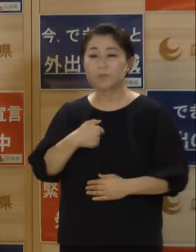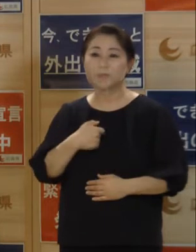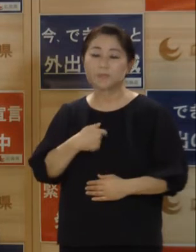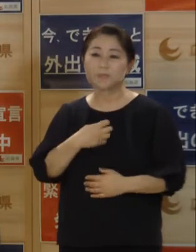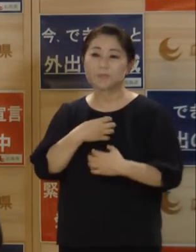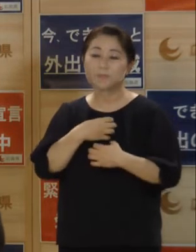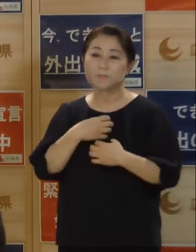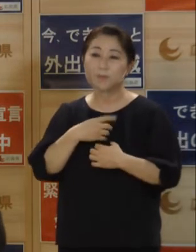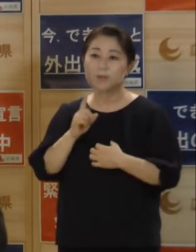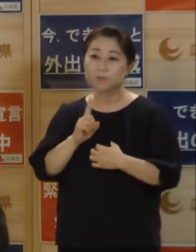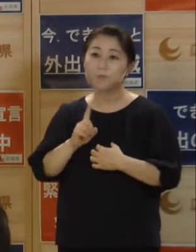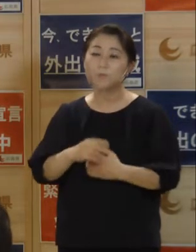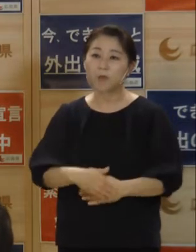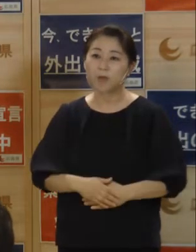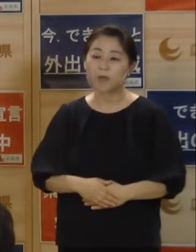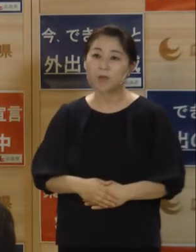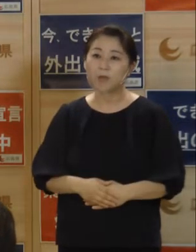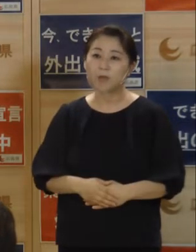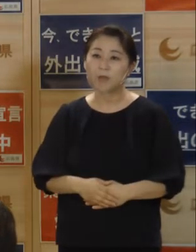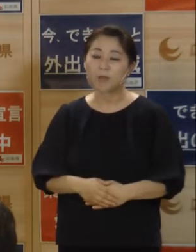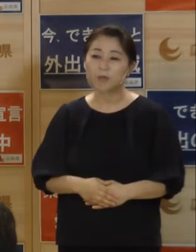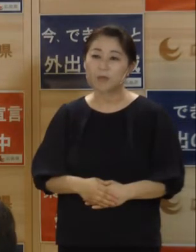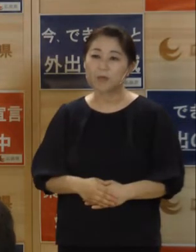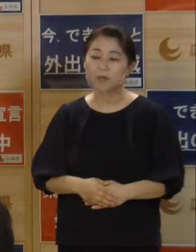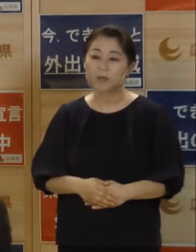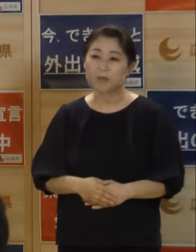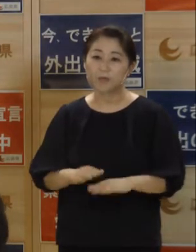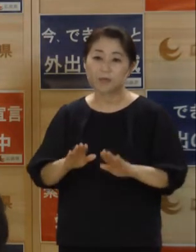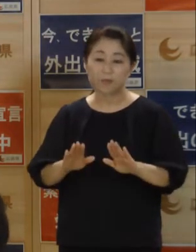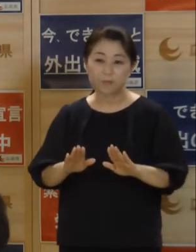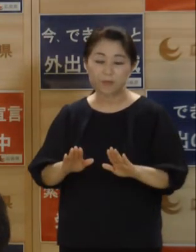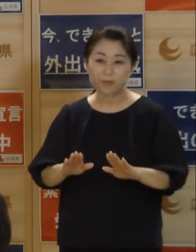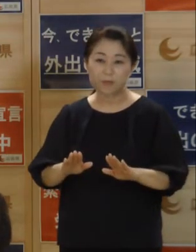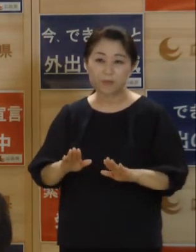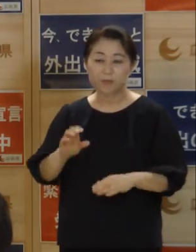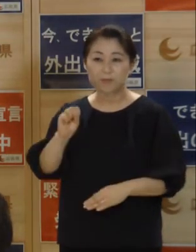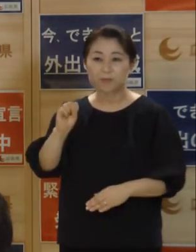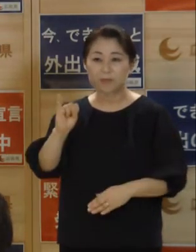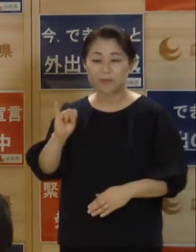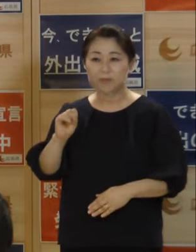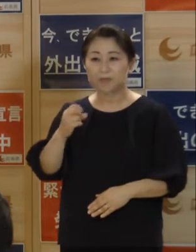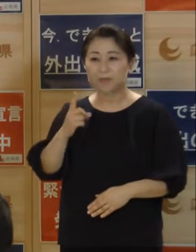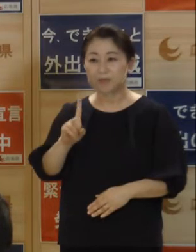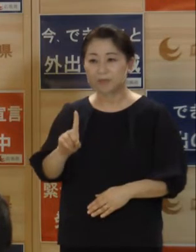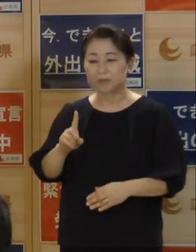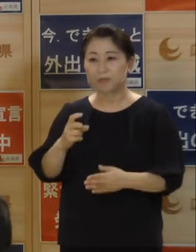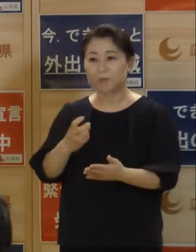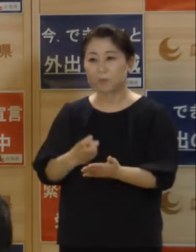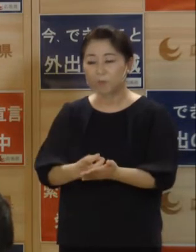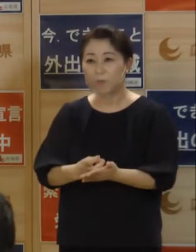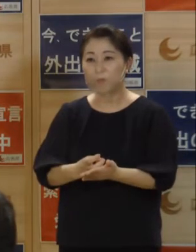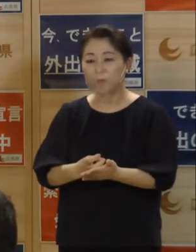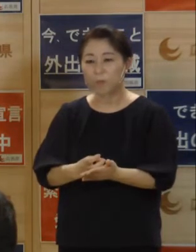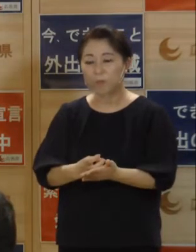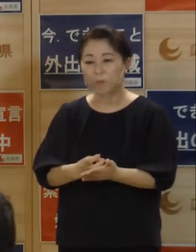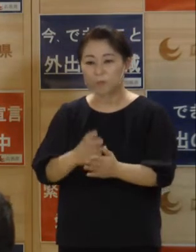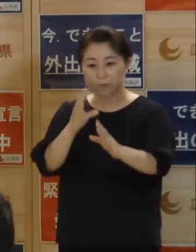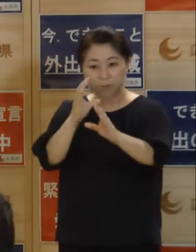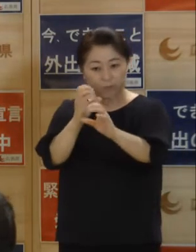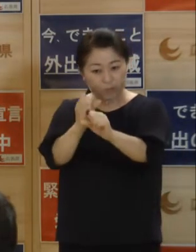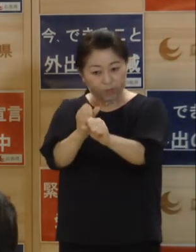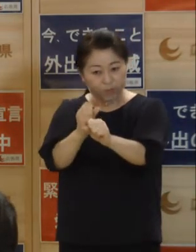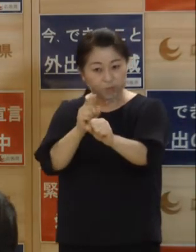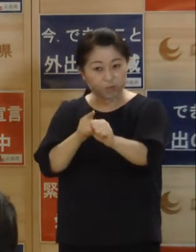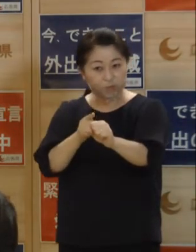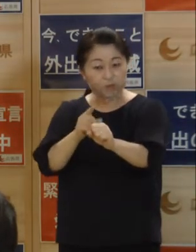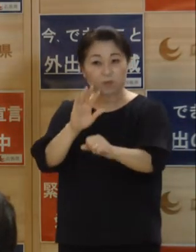今その歳費法がちょっと焦点になっているので、こればっかりに焦点が当たっているん